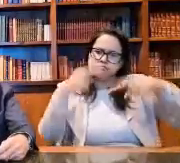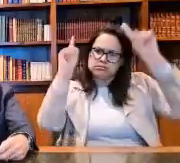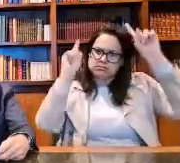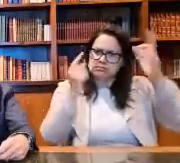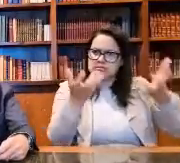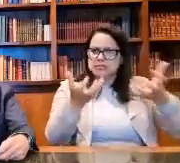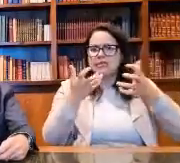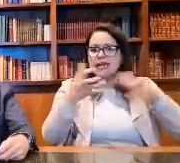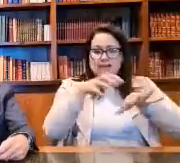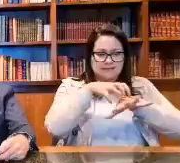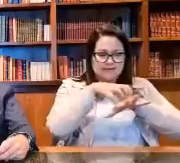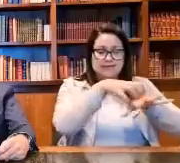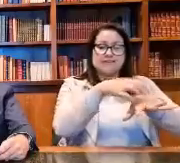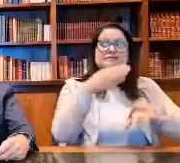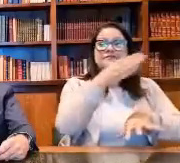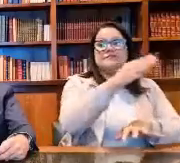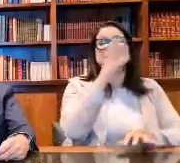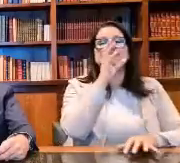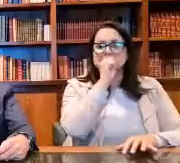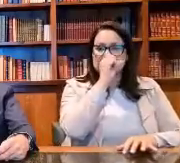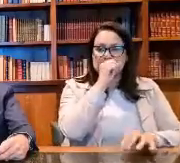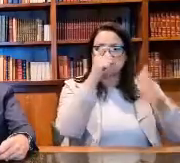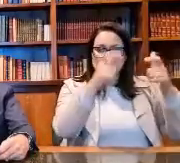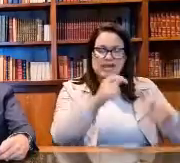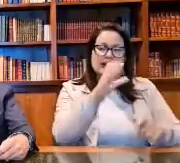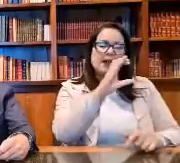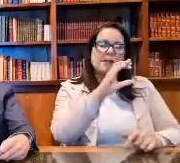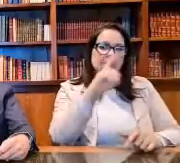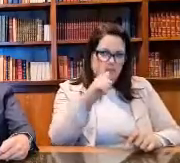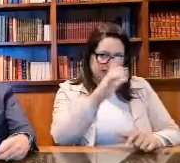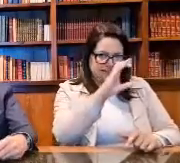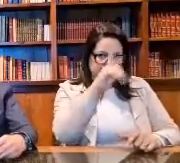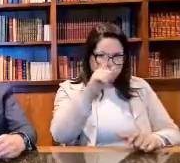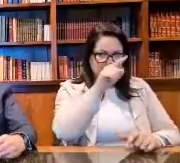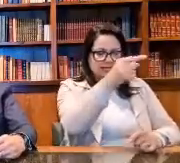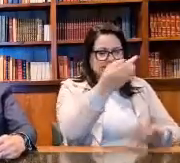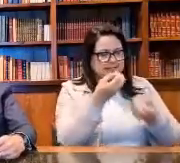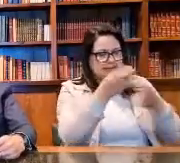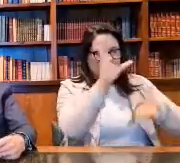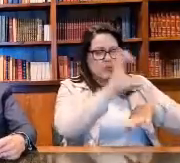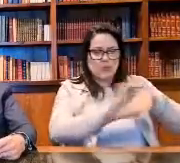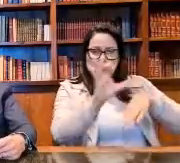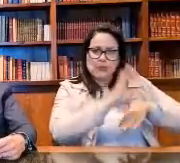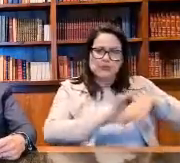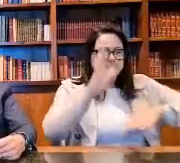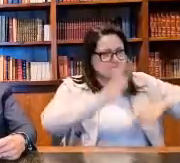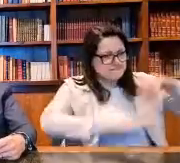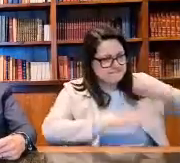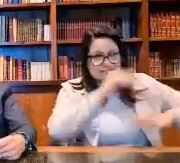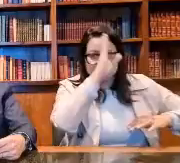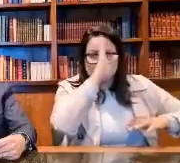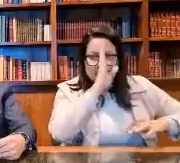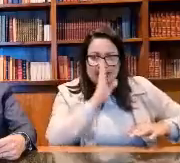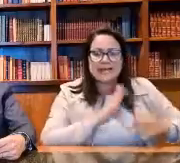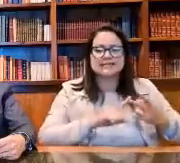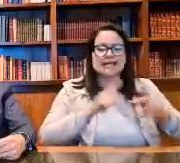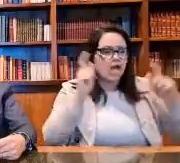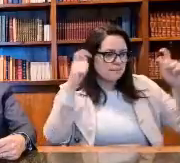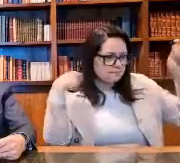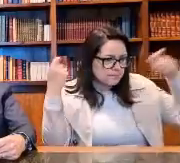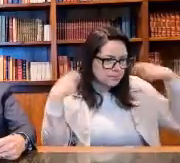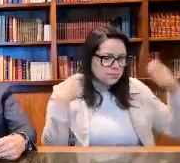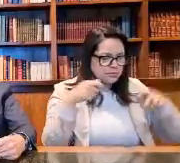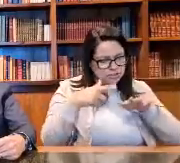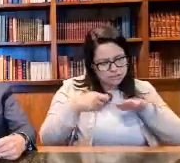caravana, sábado, em Campo Grande, a gente quer oferecer curso de capacitação gratuita, cabeleireira, boleira,